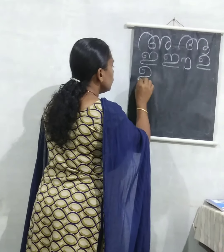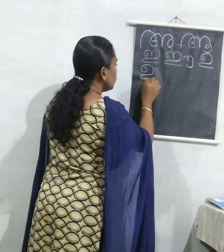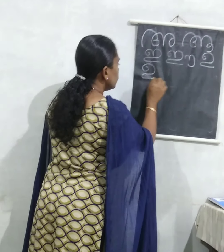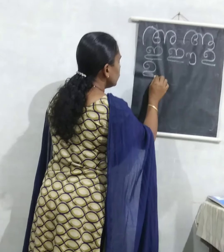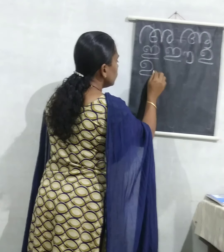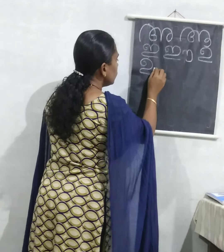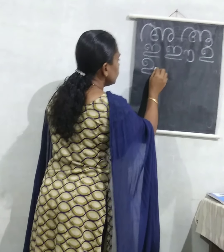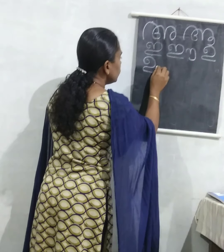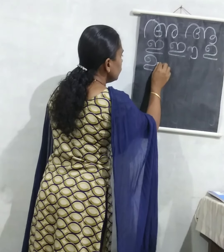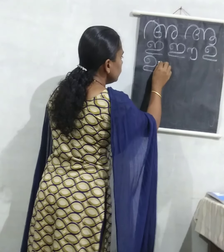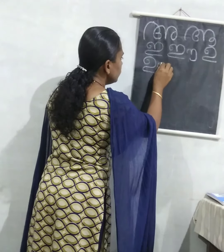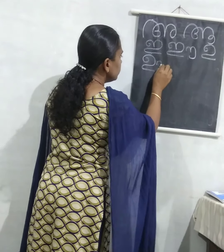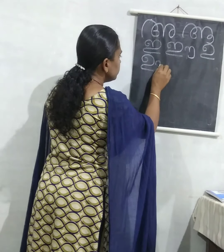എല്ലാവരും.